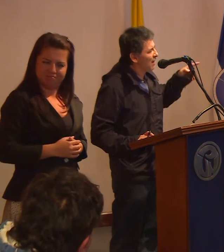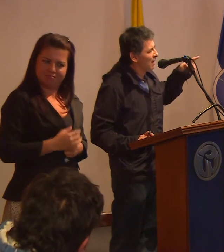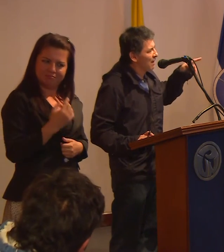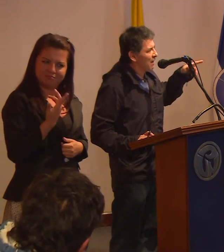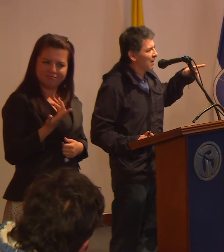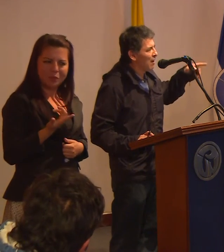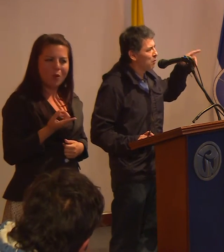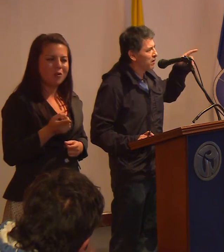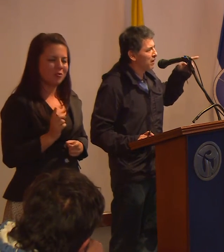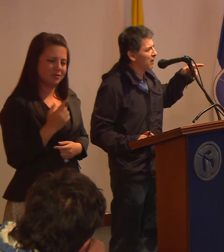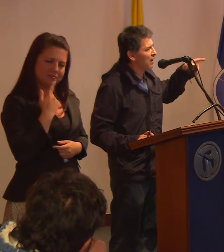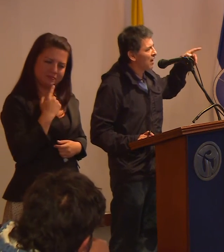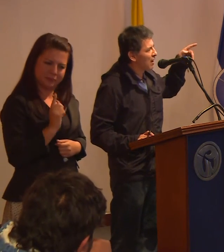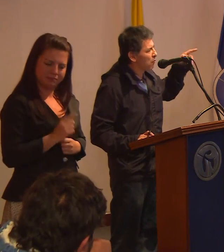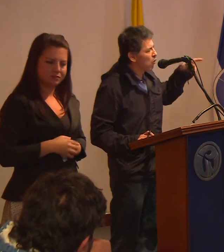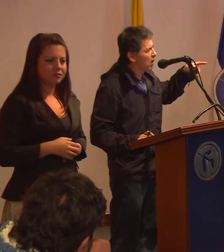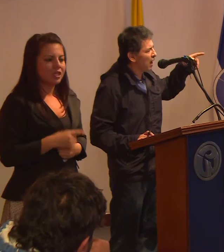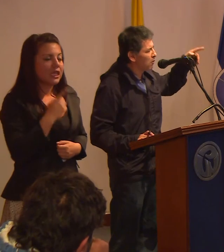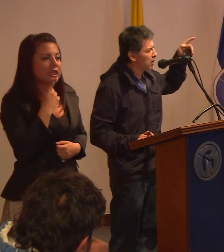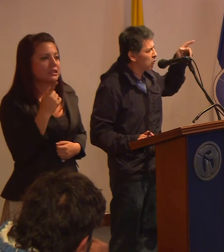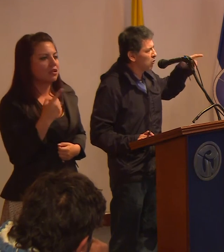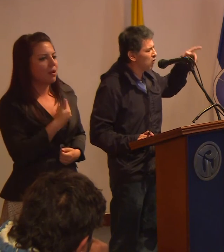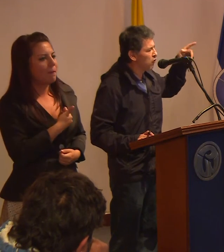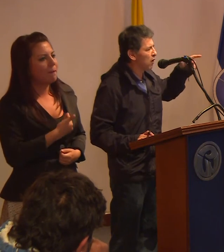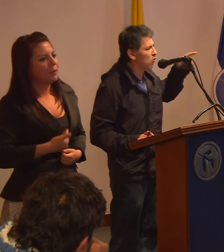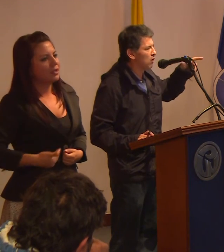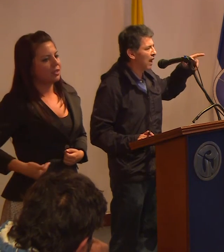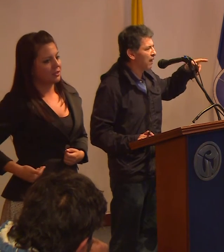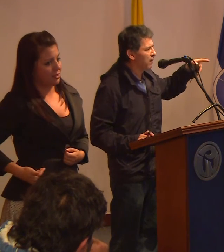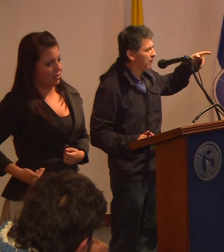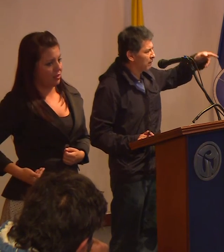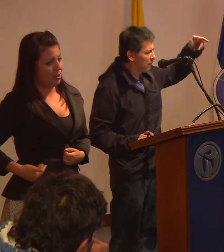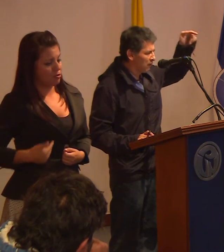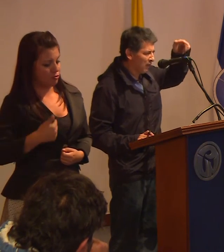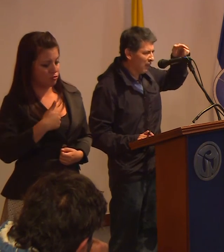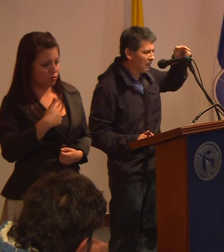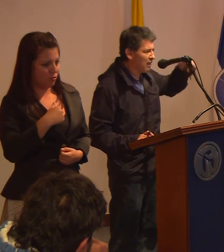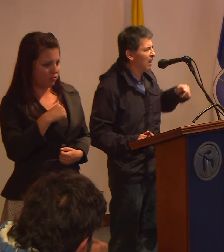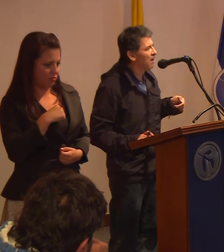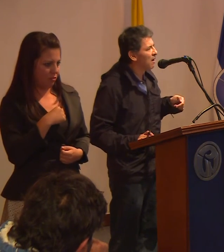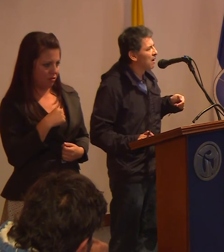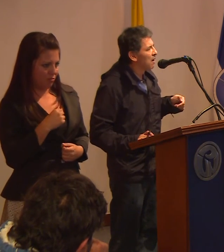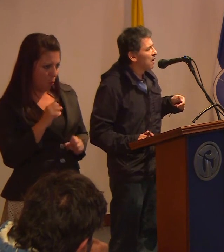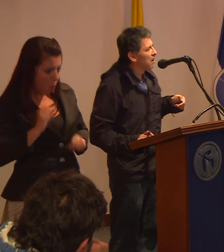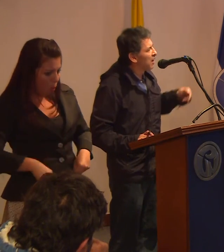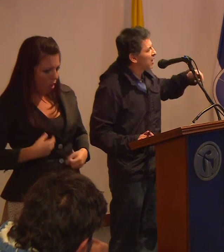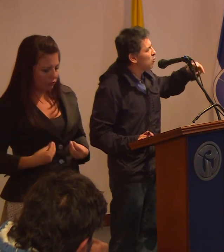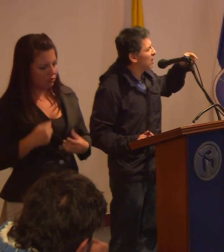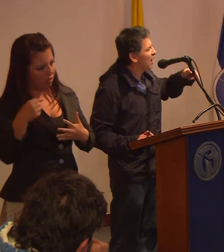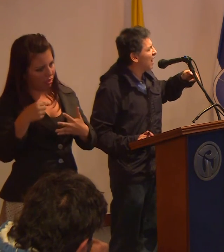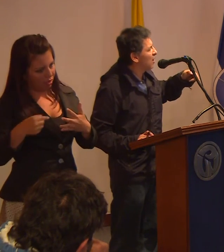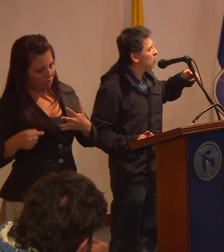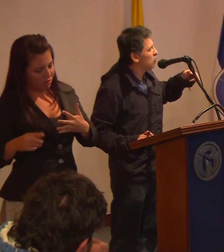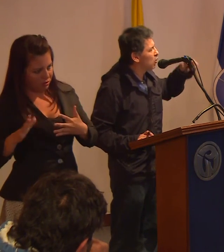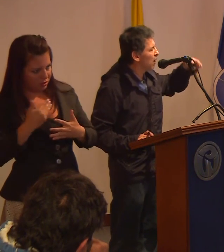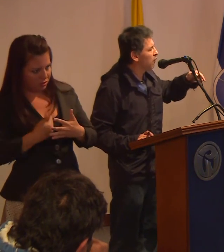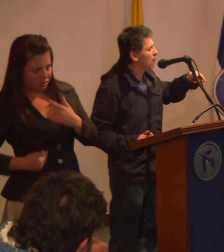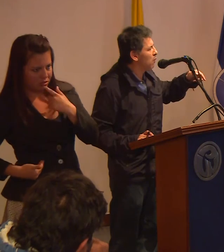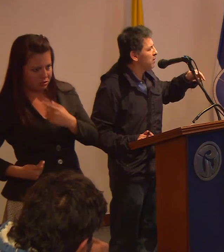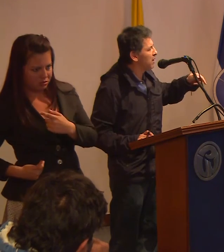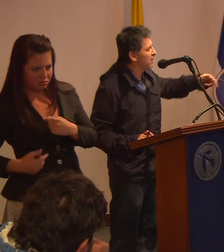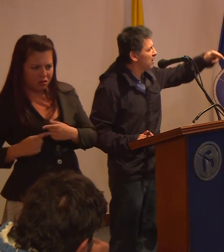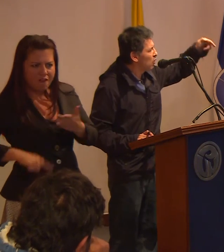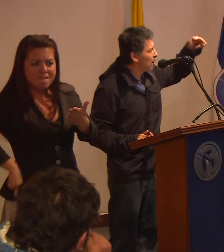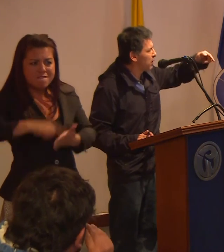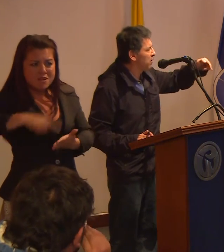Dice que el Presidente de la República, en virtud de sus facultades, y resulta que la resolución no la